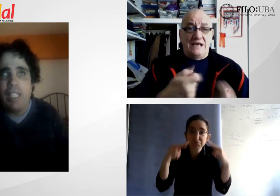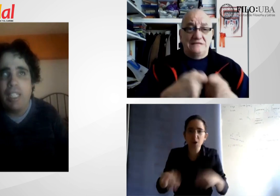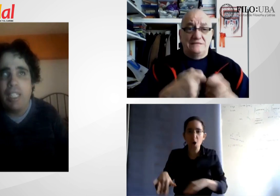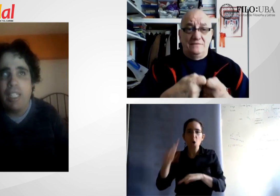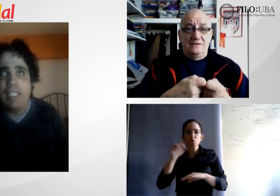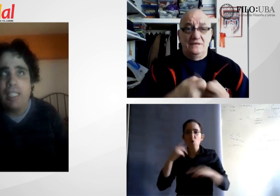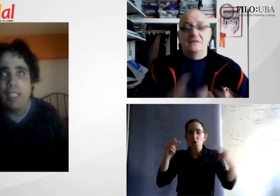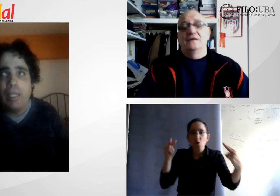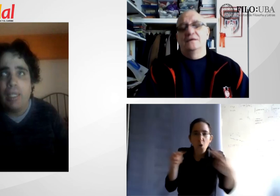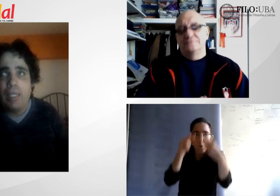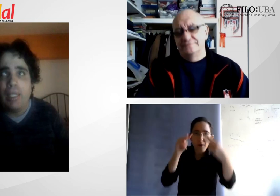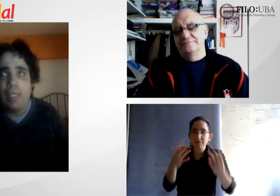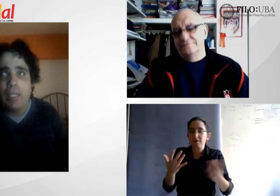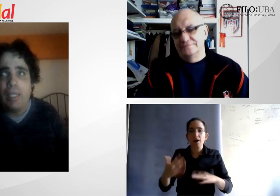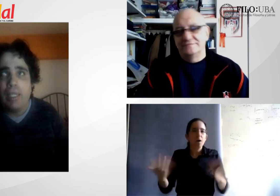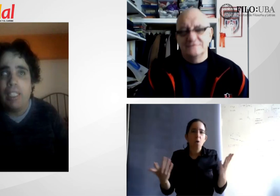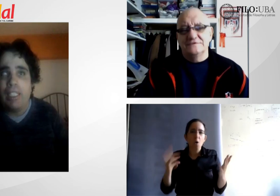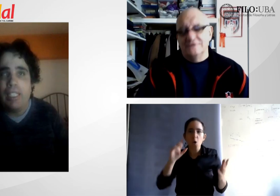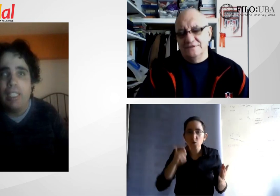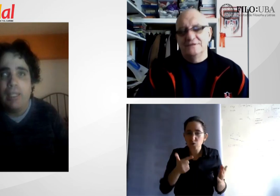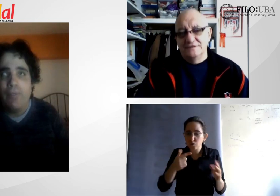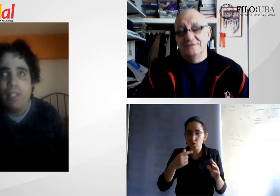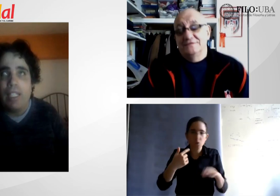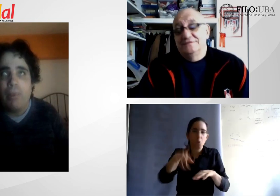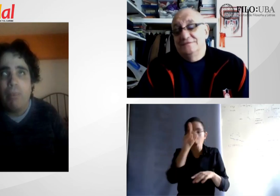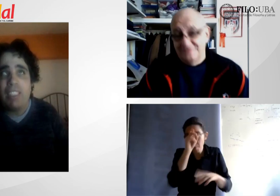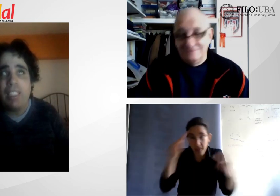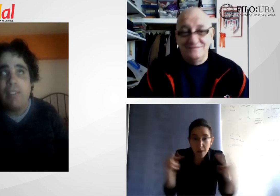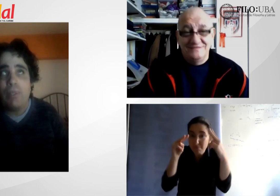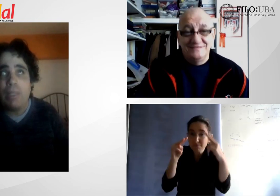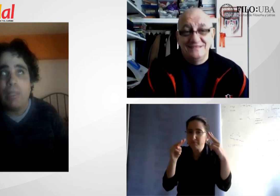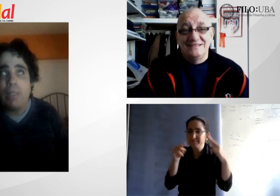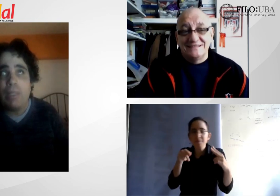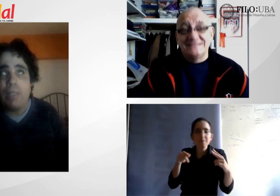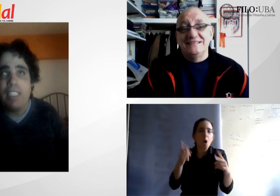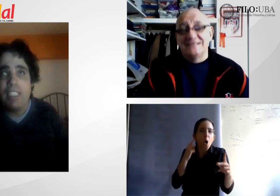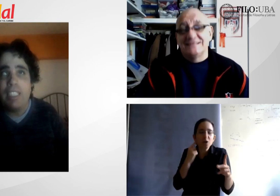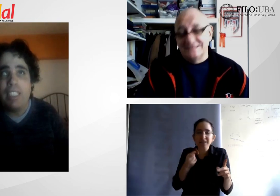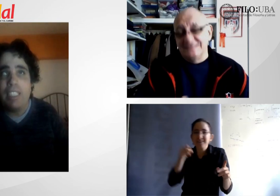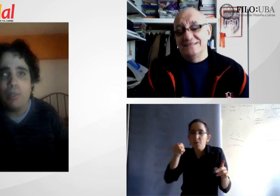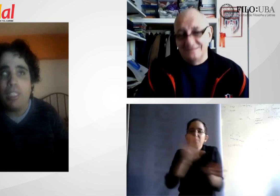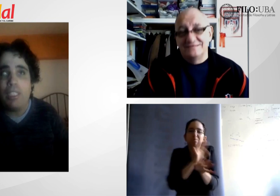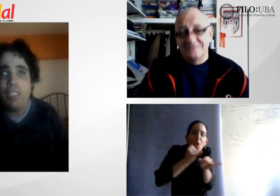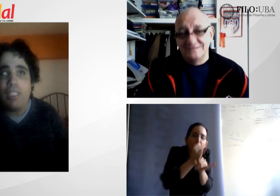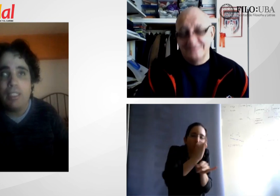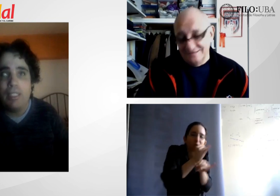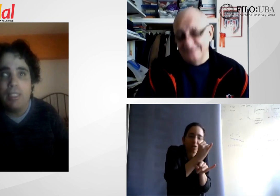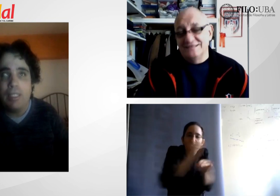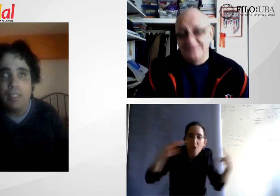en la calle, en cualquier ámbito que compartan, digamos? ¿Qué podrían decirle a las personas